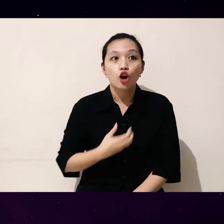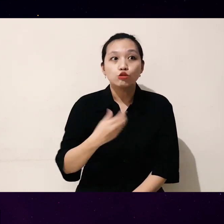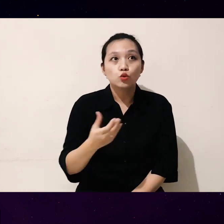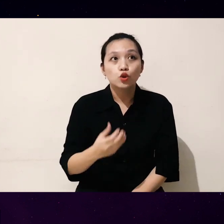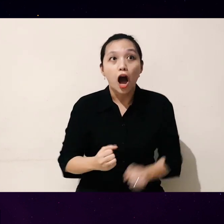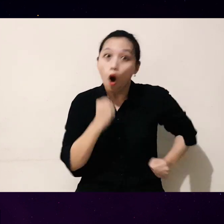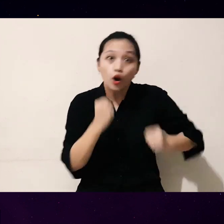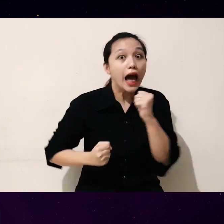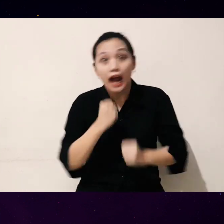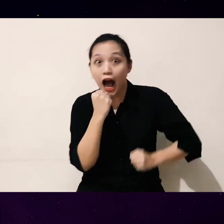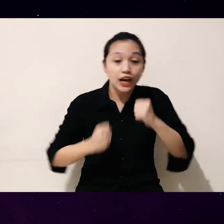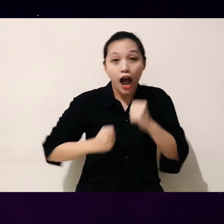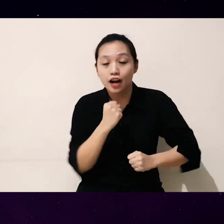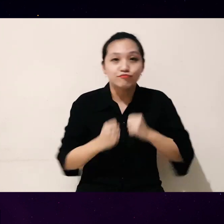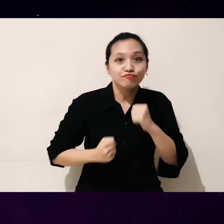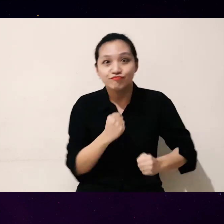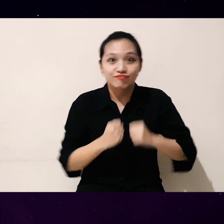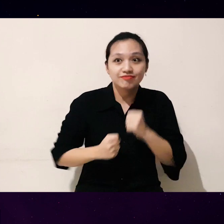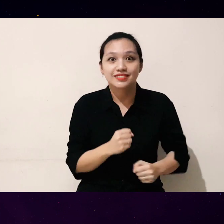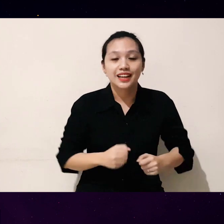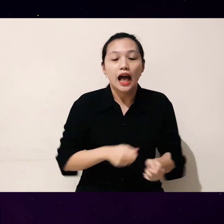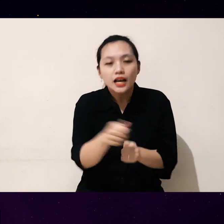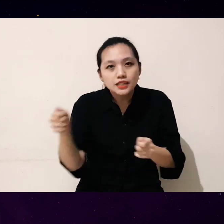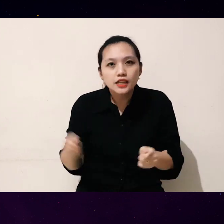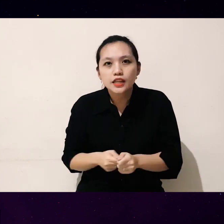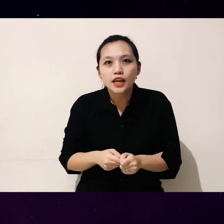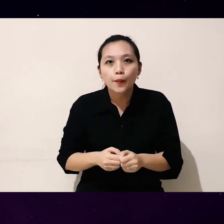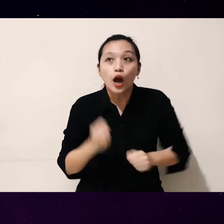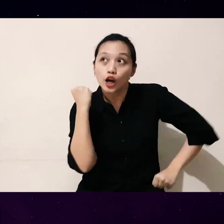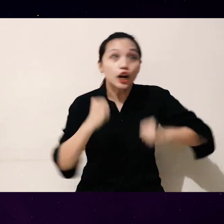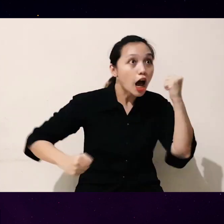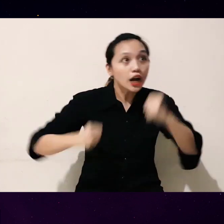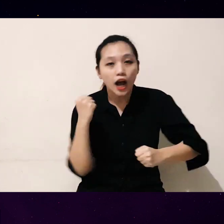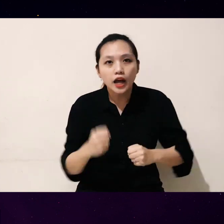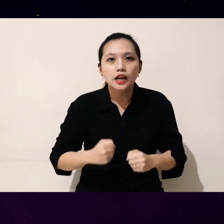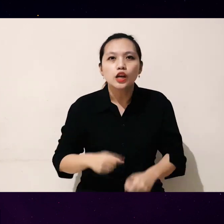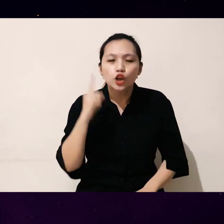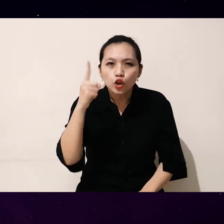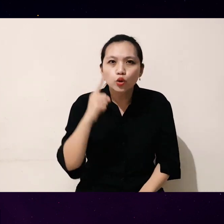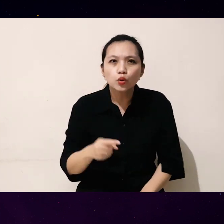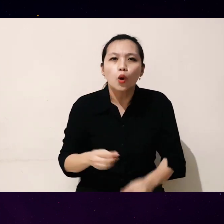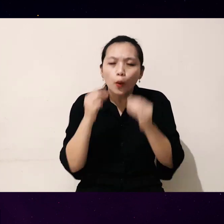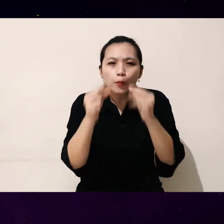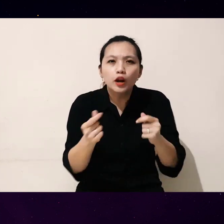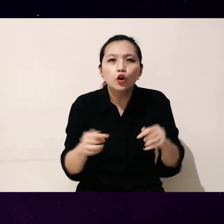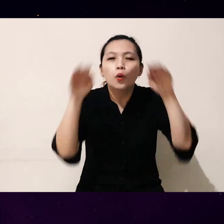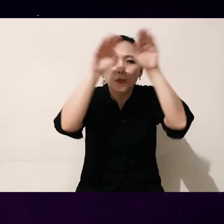mengerti olahraga mengetahui bahwa setiap gerakan dalam olahraga memerlukan suatu postur yang benar. Supaya kita dapat melakukannya